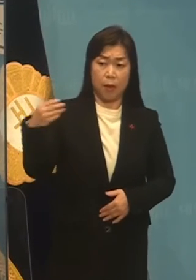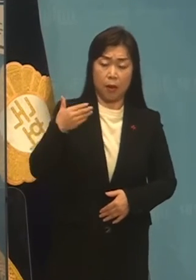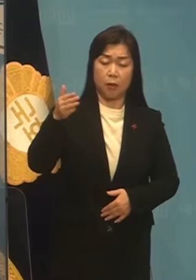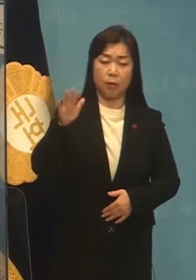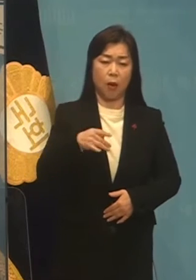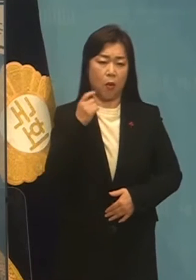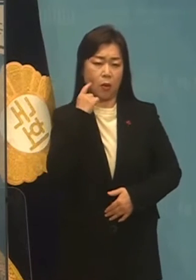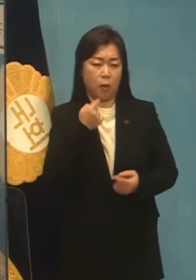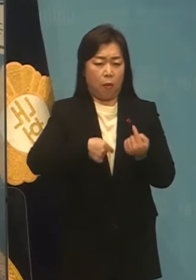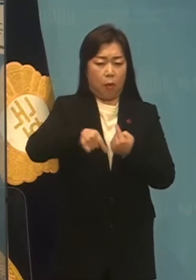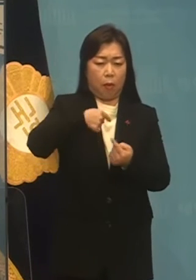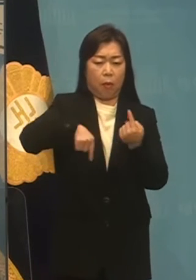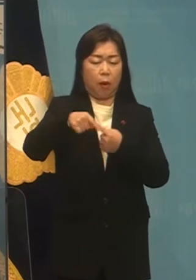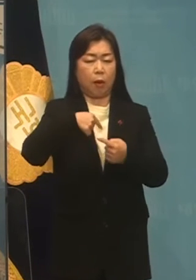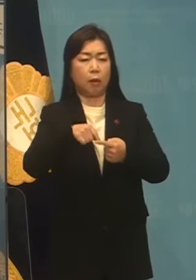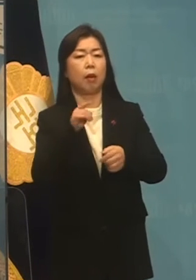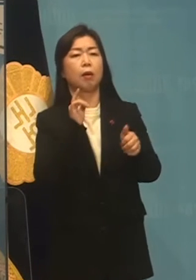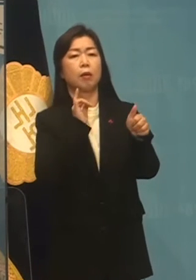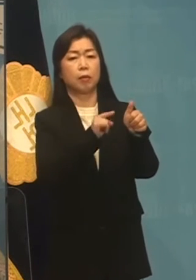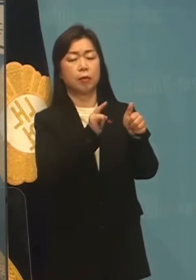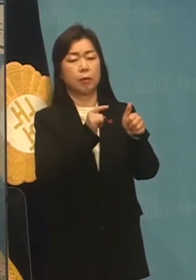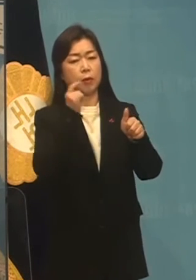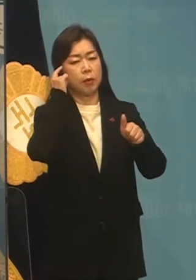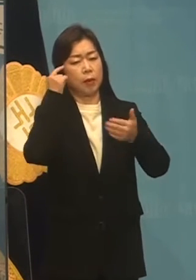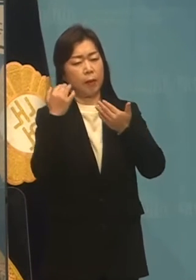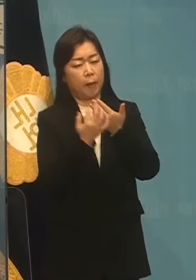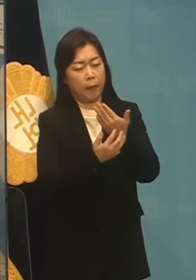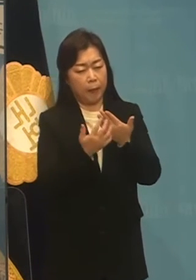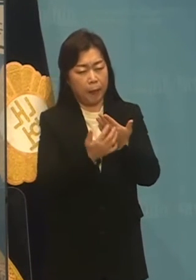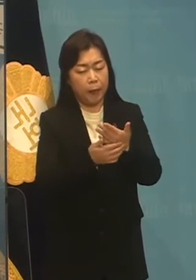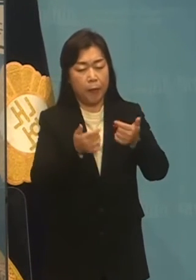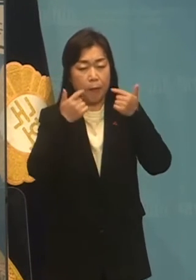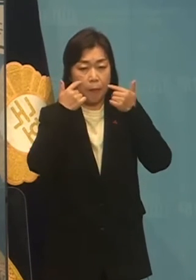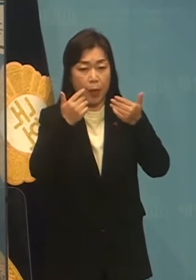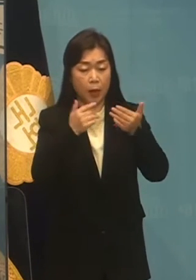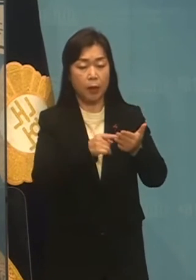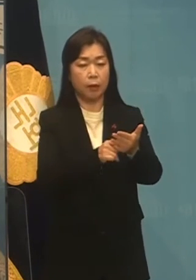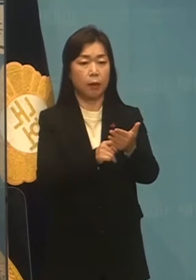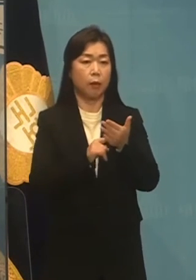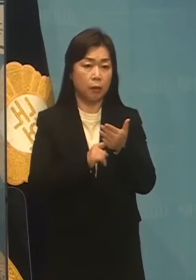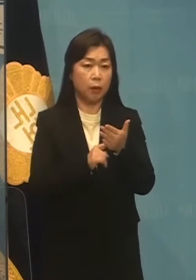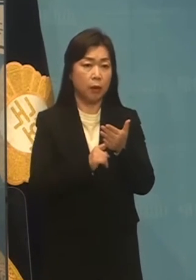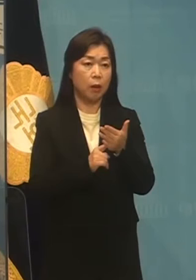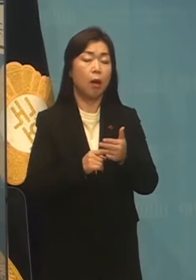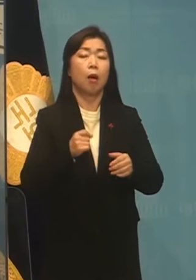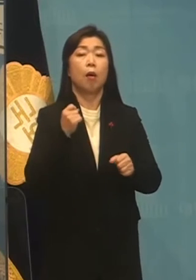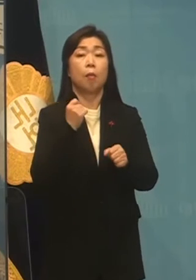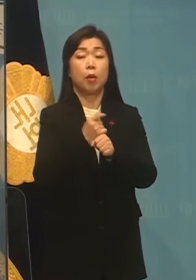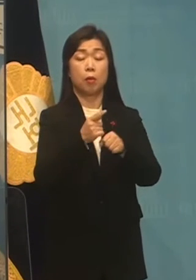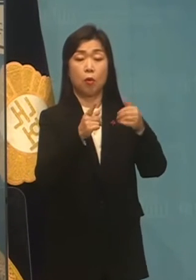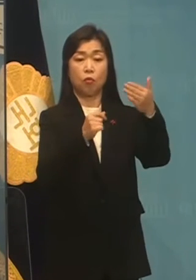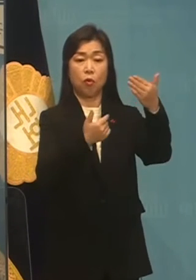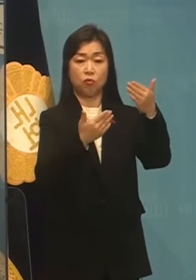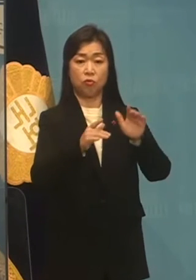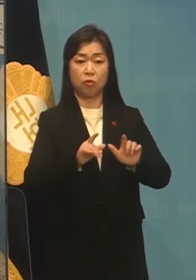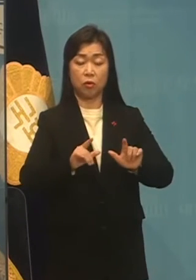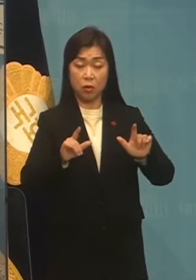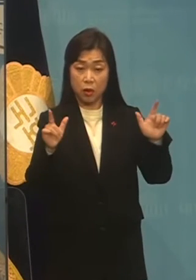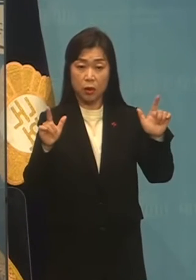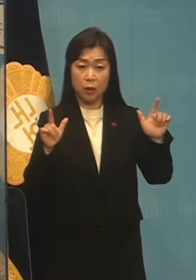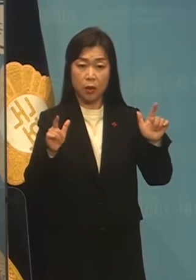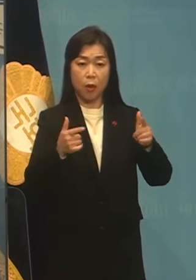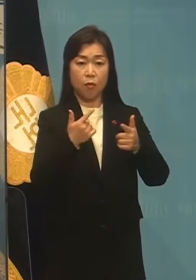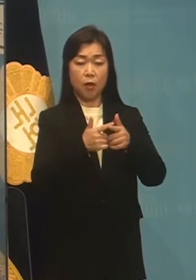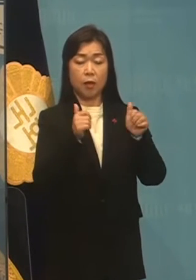예비한 야비한 실수였다는 것이 이미 9월 9일 부산지검을 피고인 조사